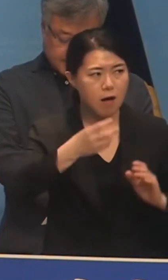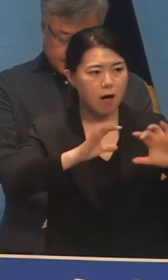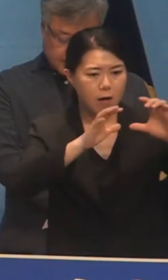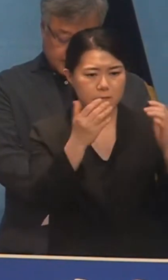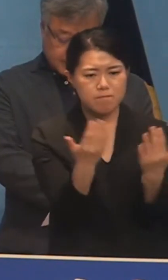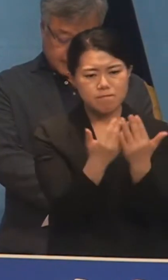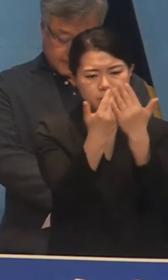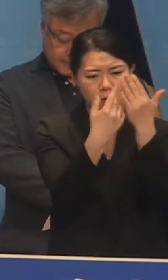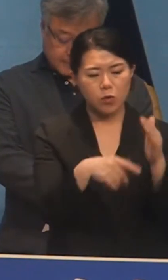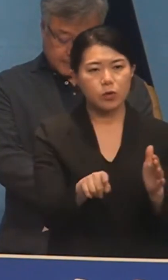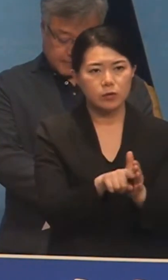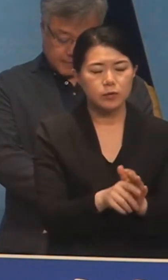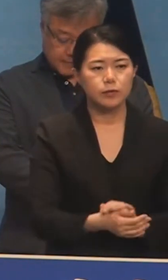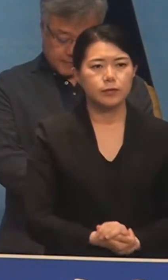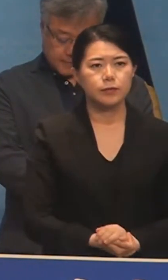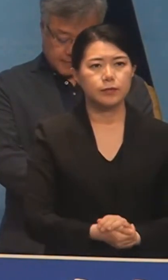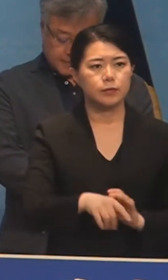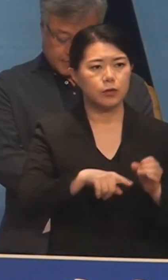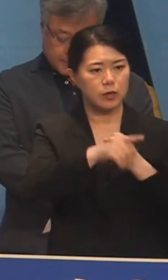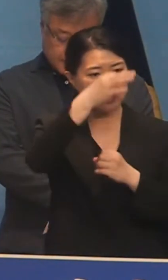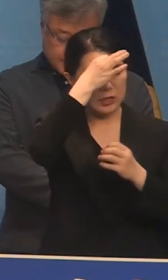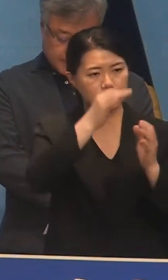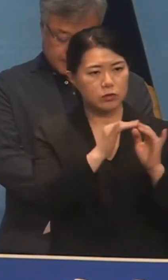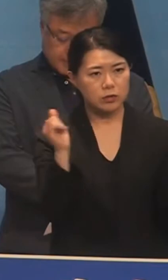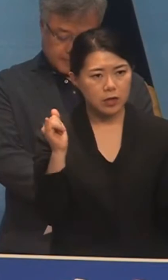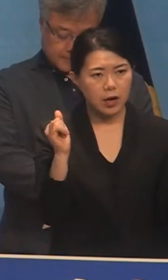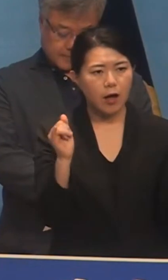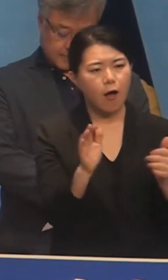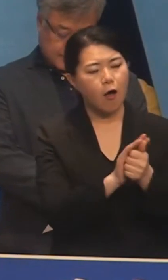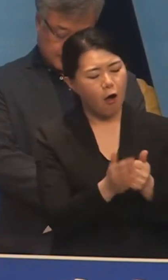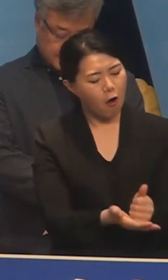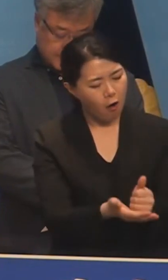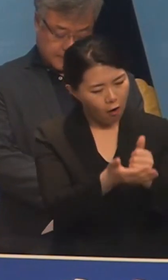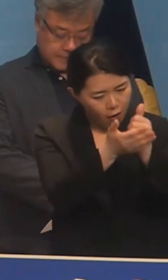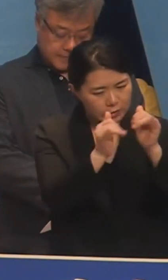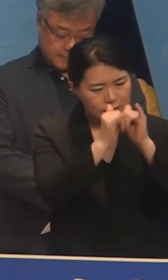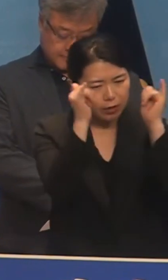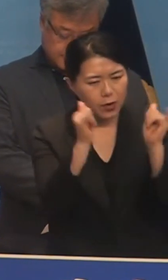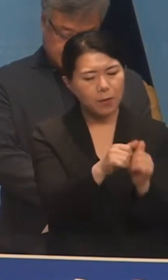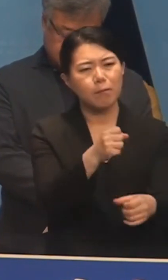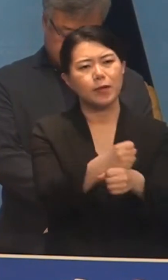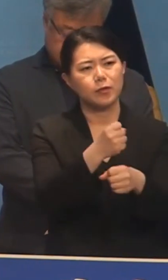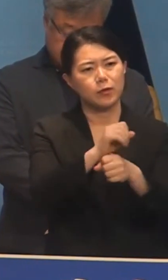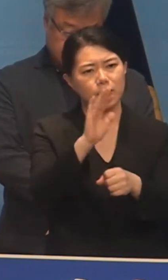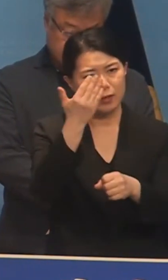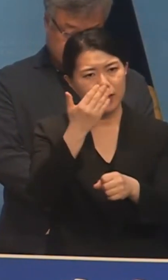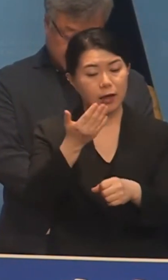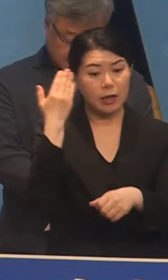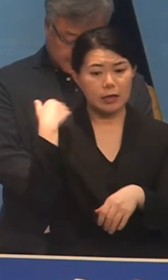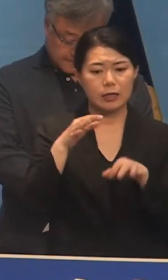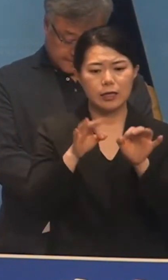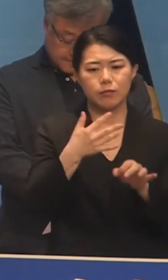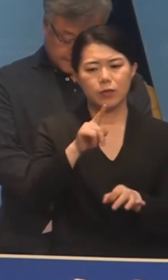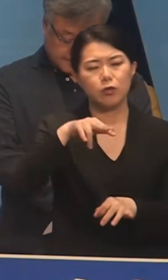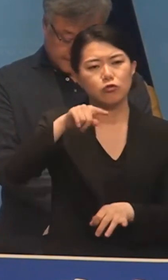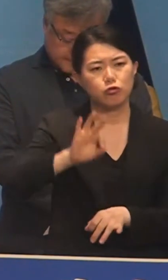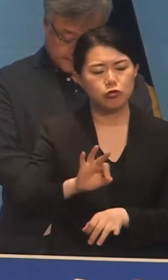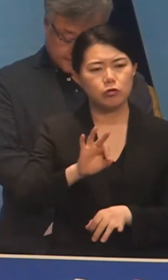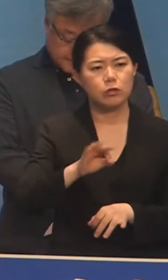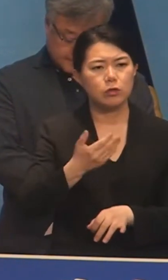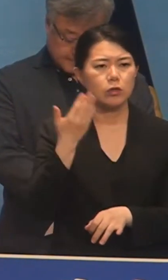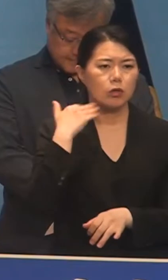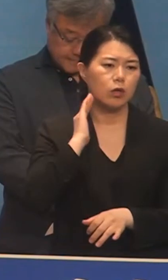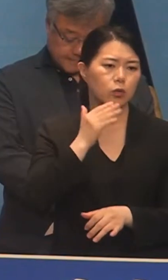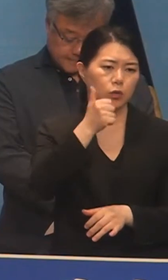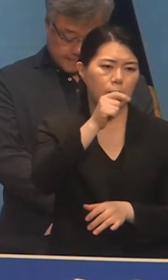인류국가로 발돋움하기 위해서는 과학기술자가 존경받는 사회가 되어야 한다는 김대중 전 대통령의 말씀을